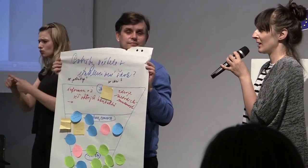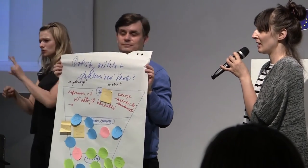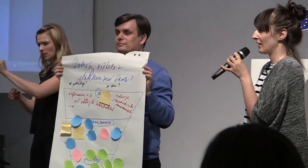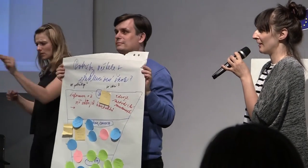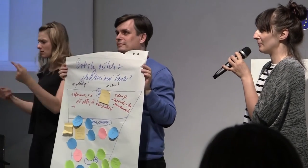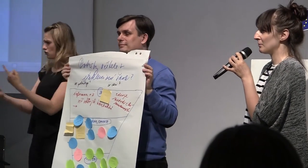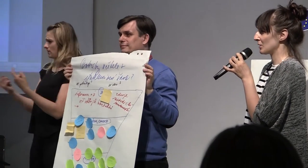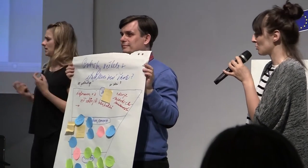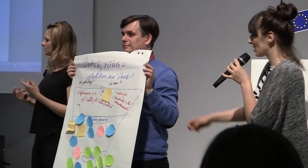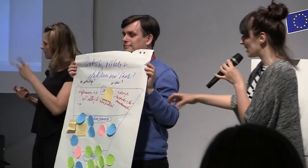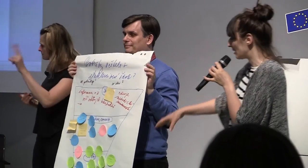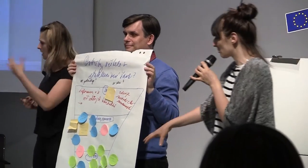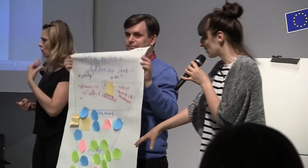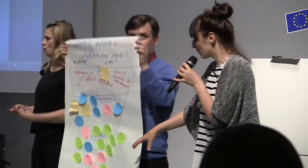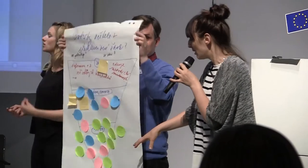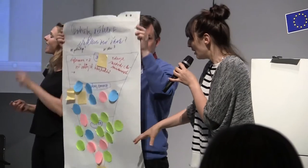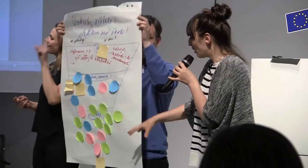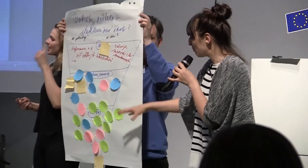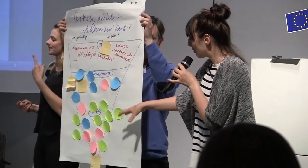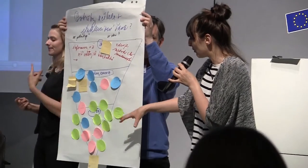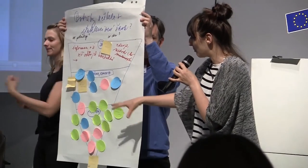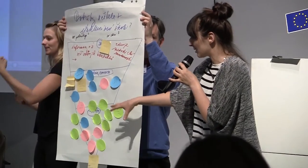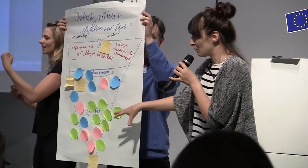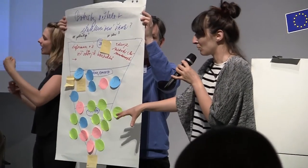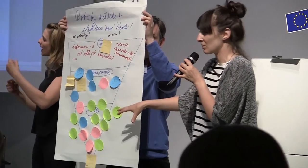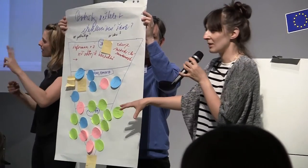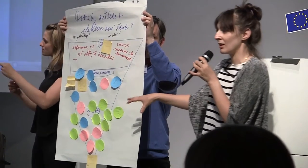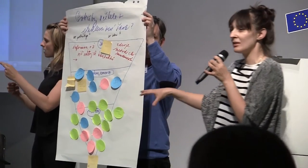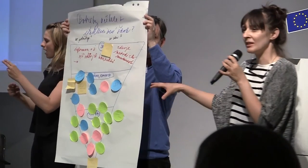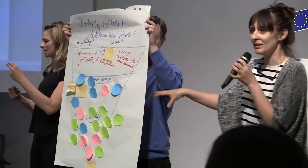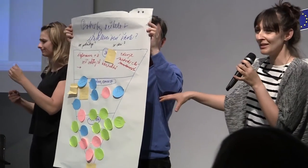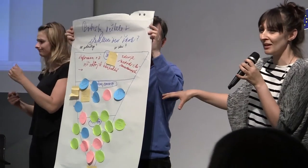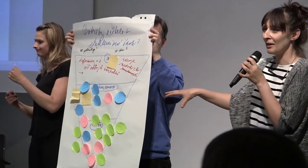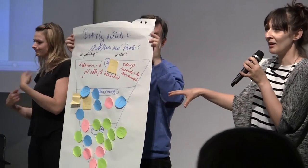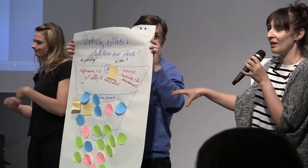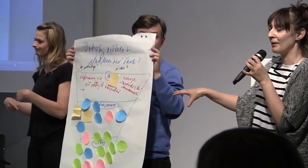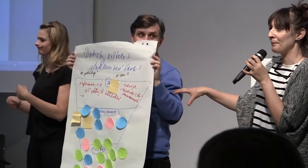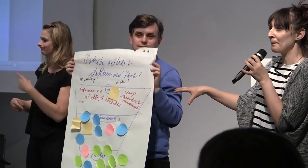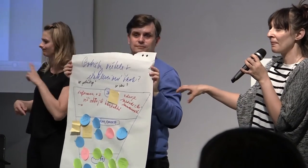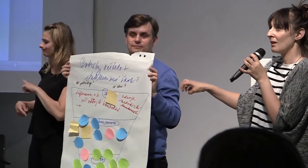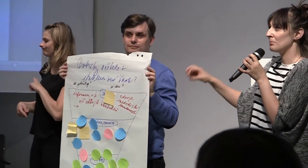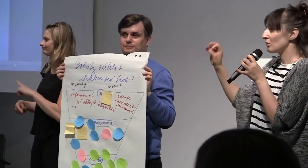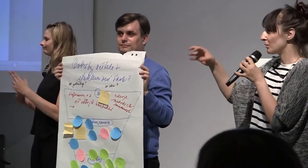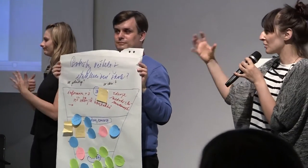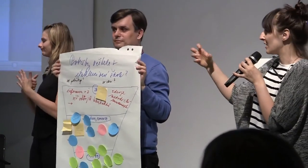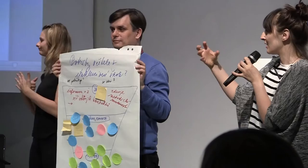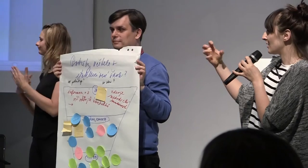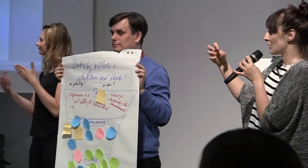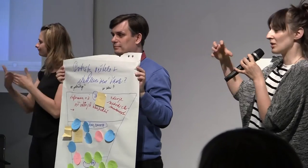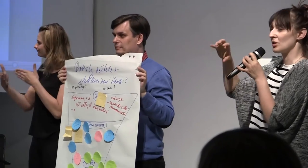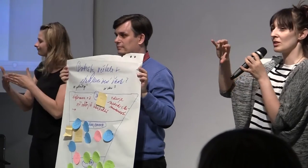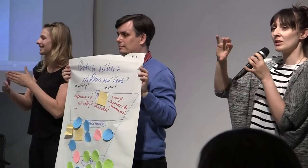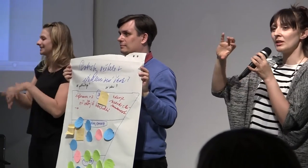kteří přestože cítí určitou obavu a bezmoc, tak chtějí a bylo